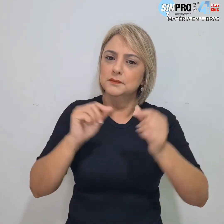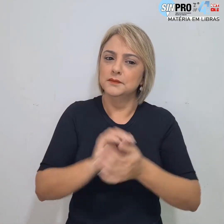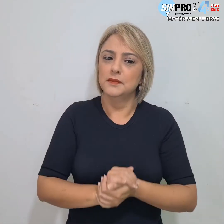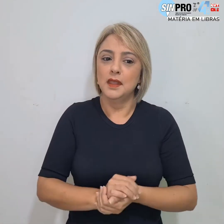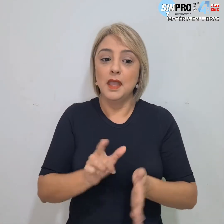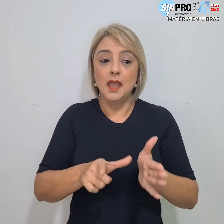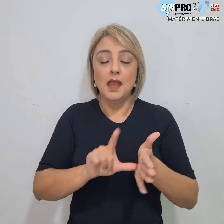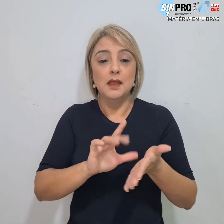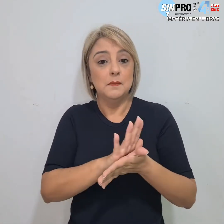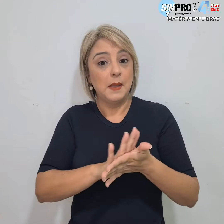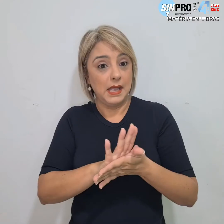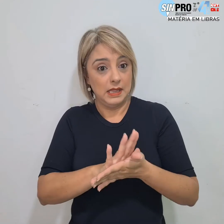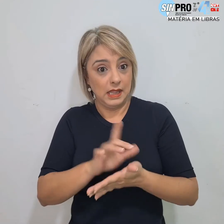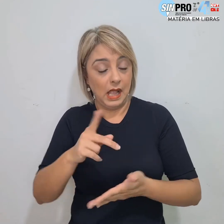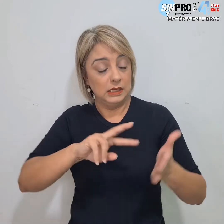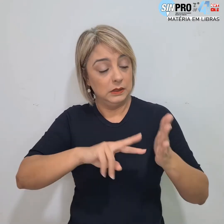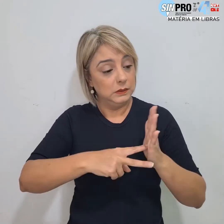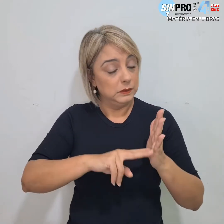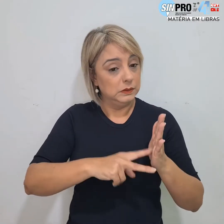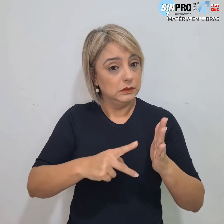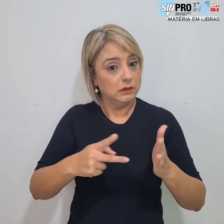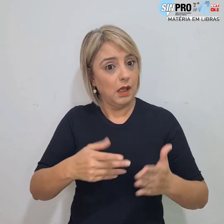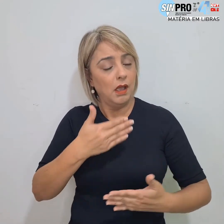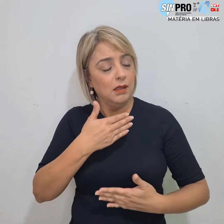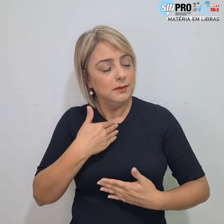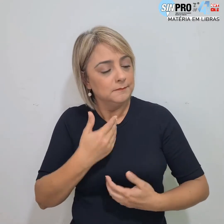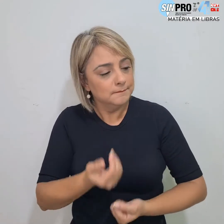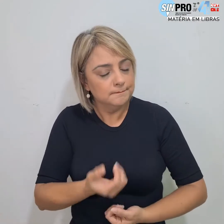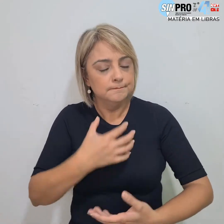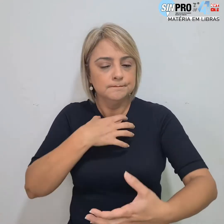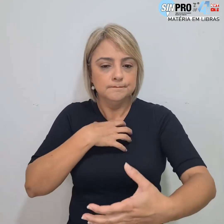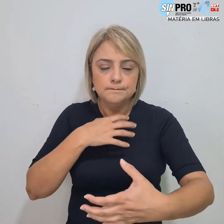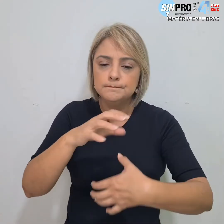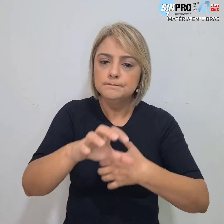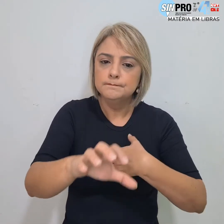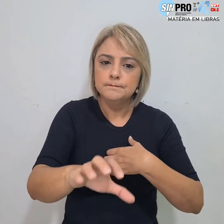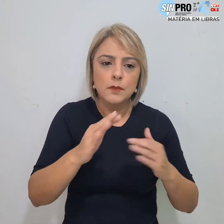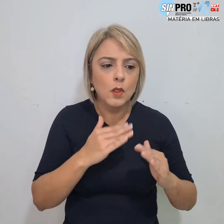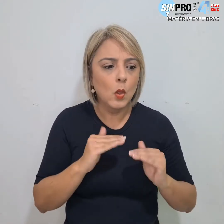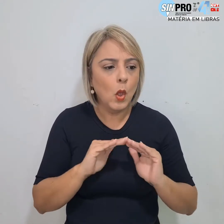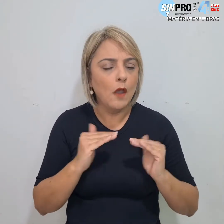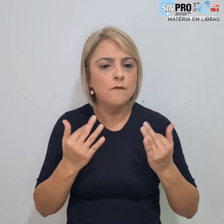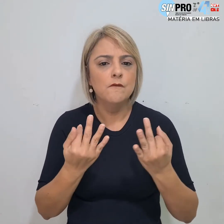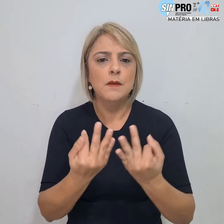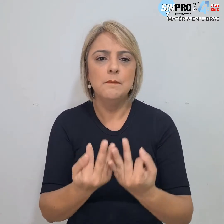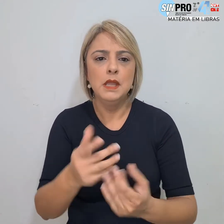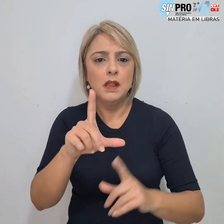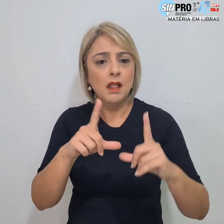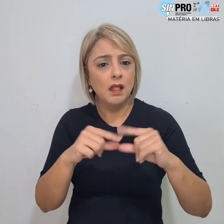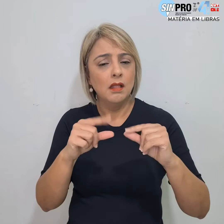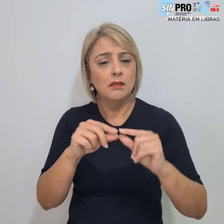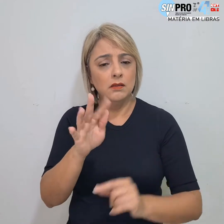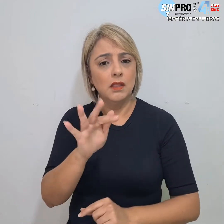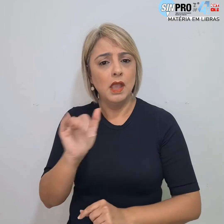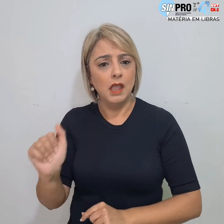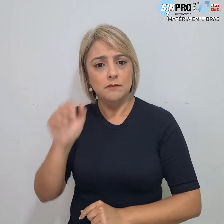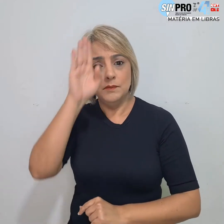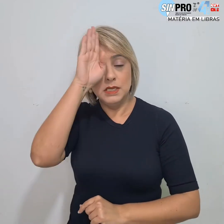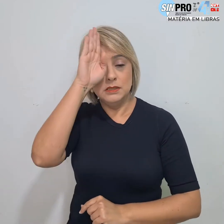Antes de mais nada, o Simpro-DF se solidariza com todas as famílias do DF e principalmente da